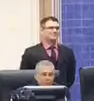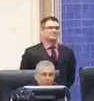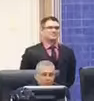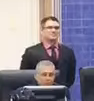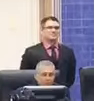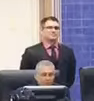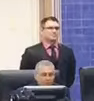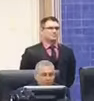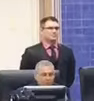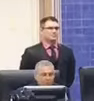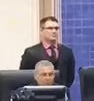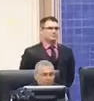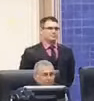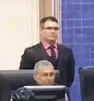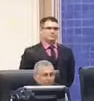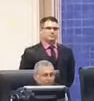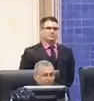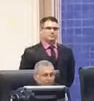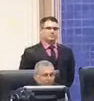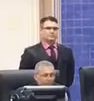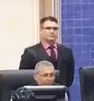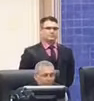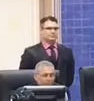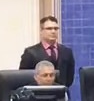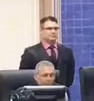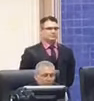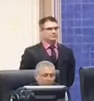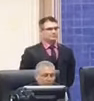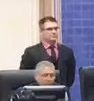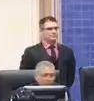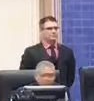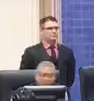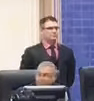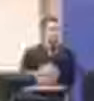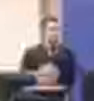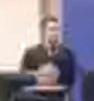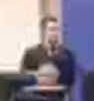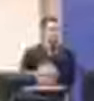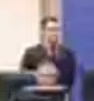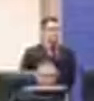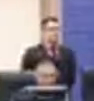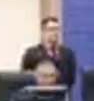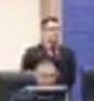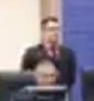0212/2020, autoria Adriano Ramos. PL protocolada sobre o número